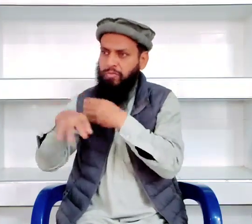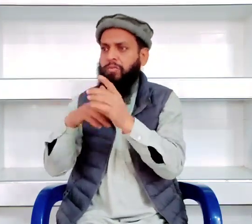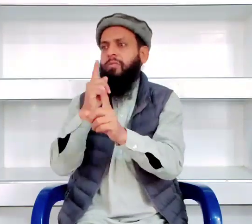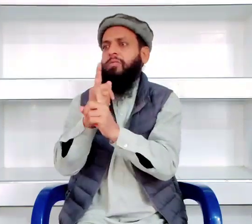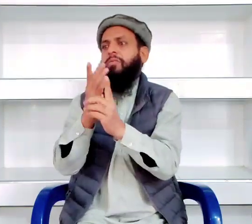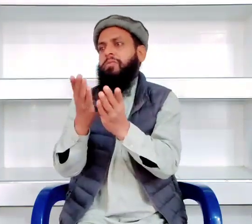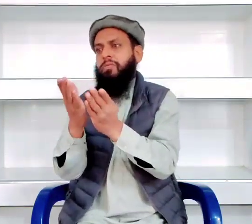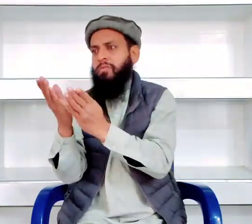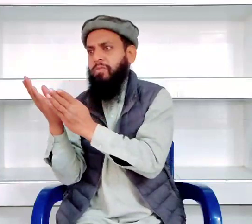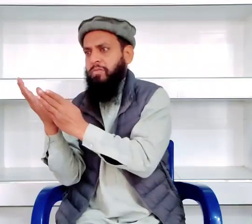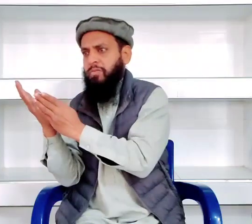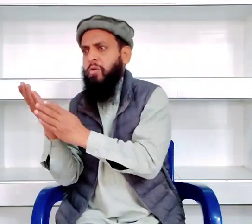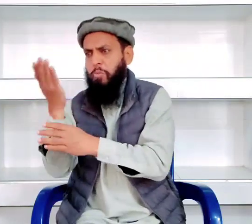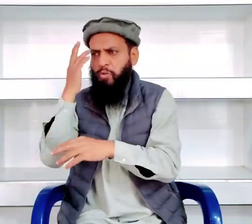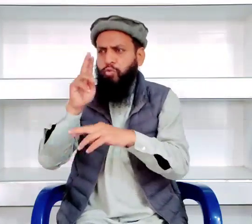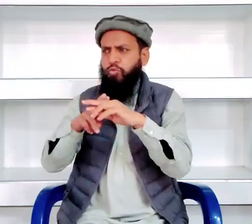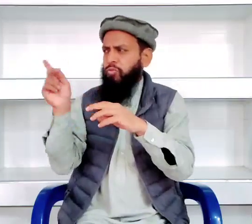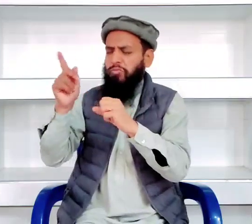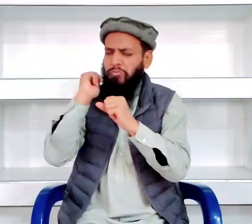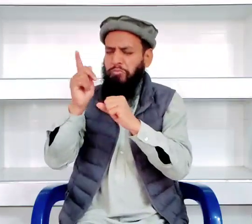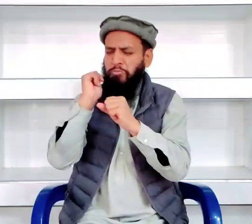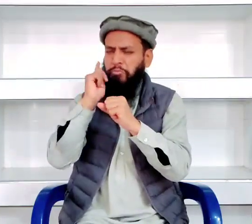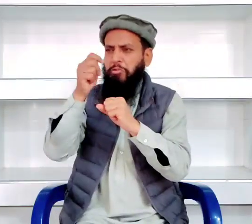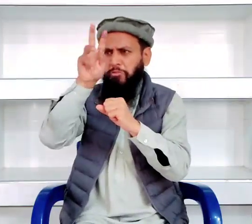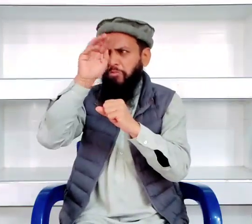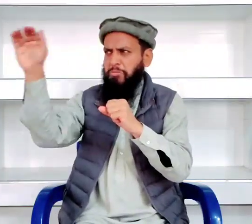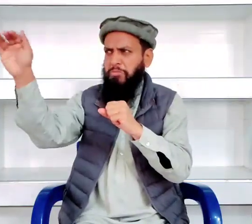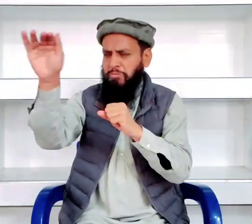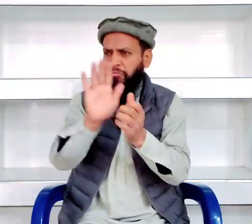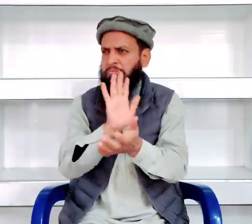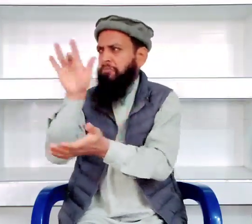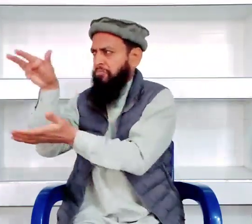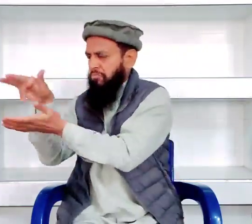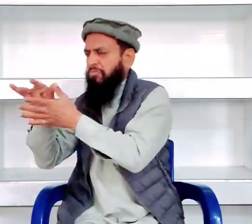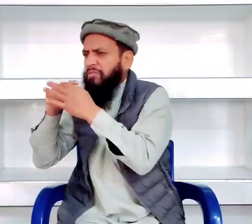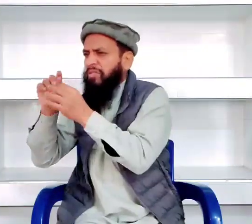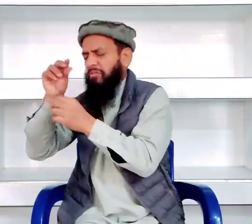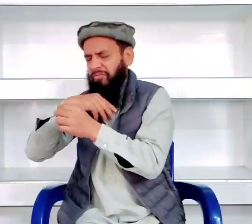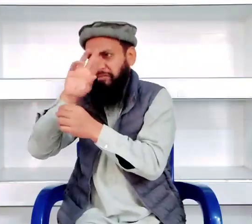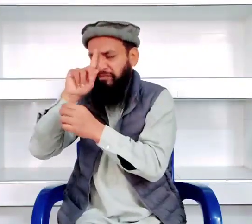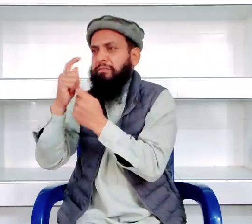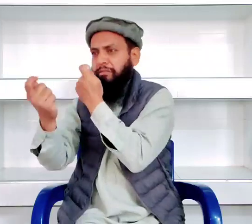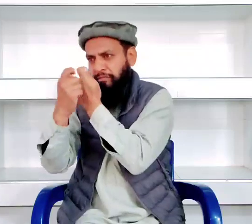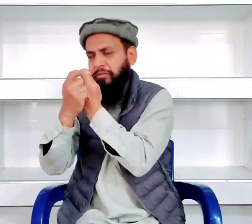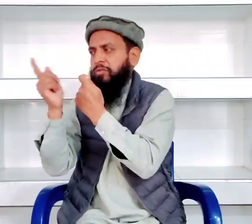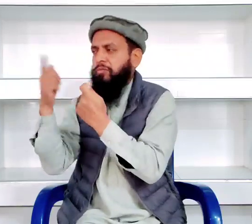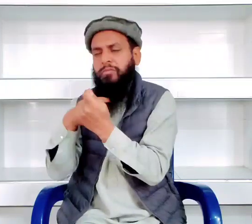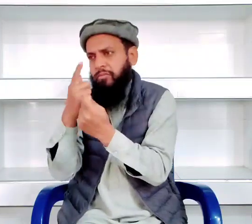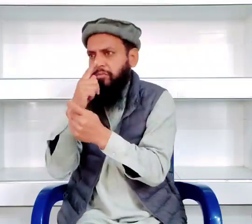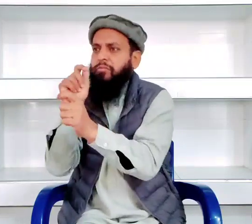جس طرح پچھلے جمعے میں بیان کیتے ہیں مسائل کچھ ایسے جمعے بیان کیتے ہیں کچھ اس کو پچھلے جمعے بیان کیتے ہیں کہ وہ بعد کے اندر آ کے